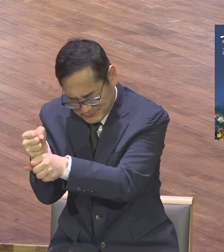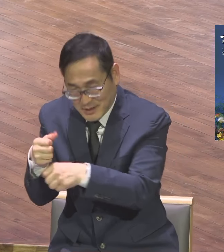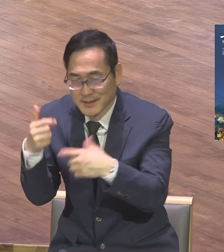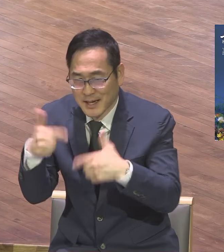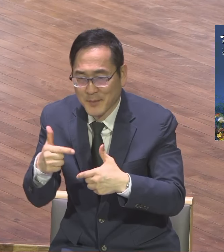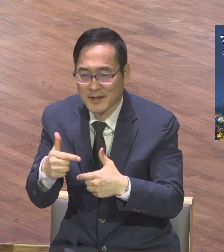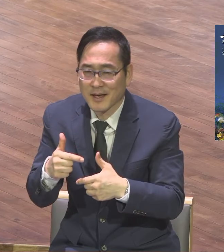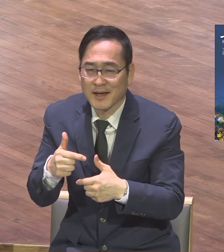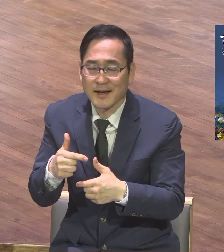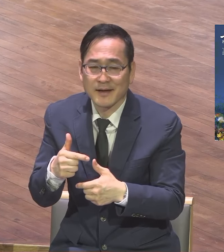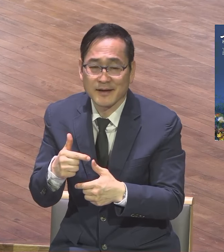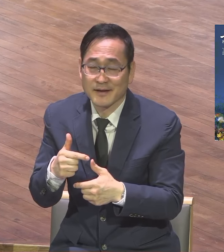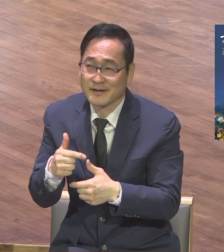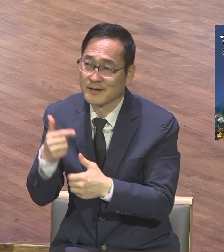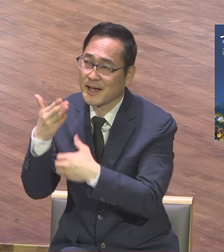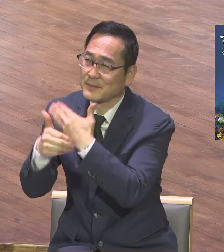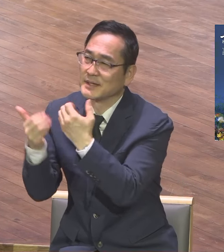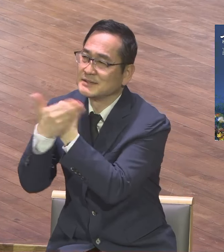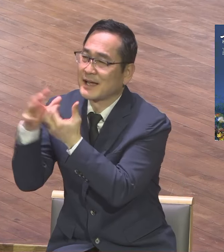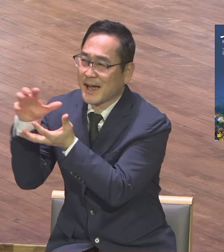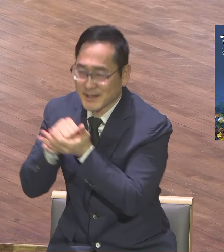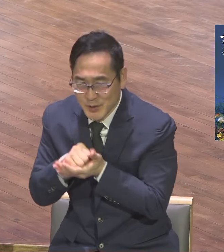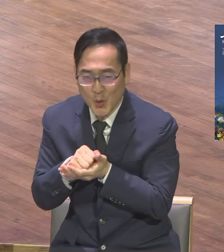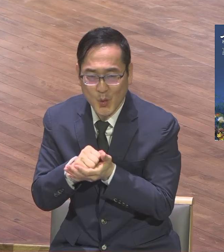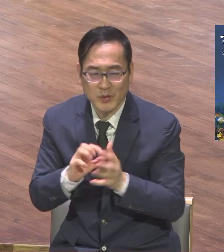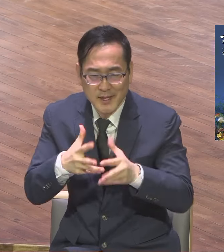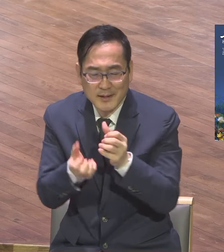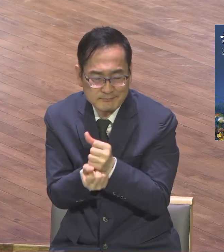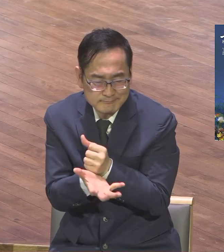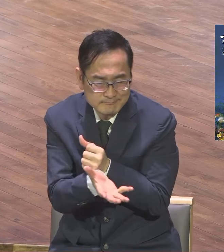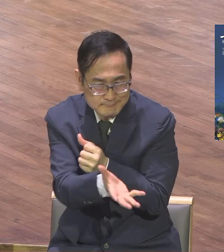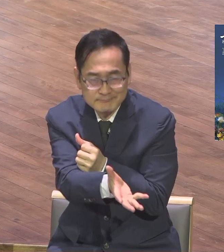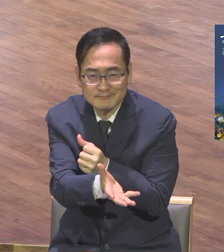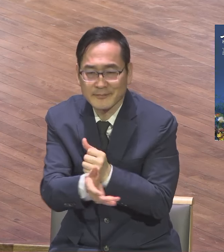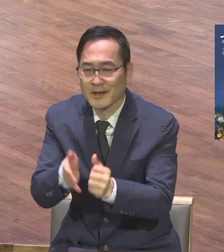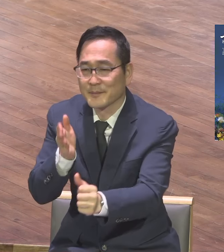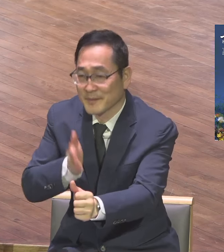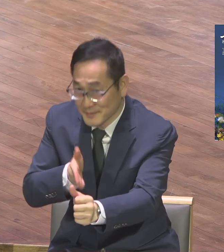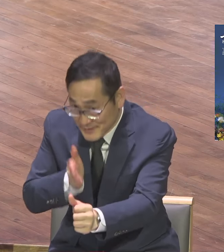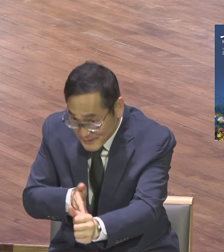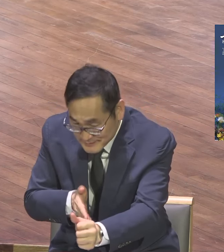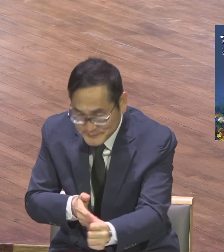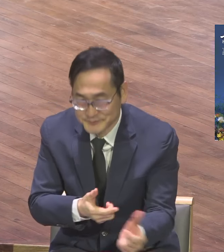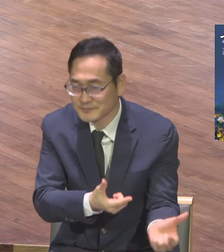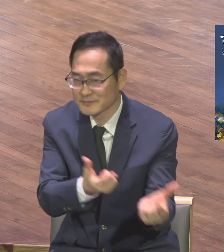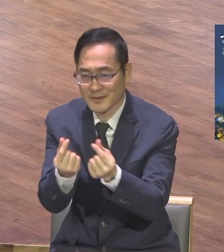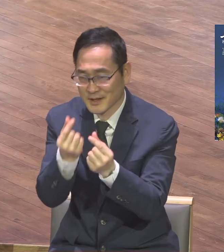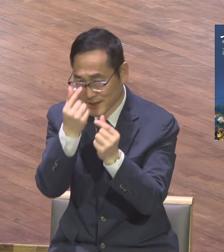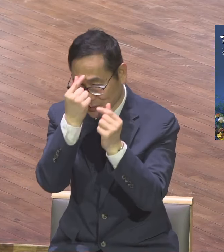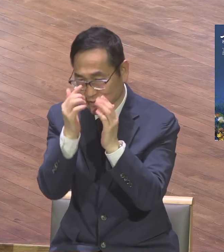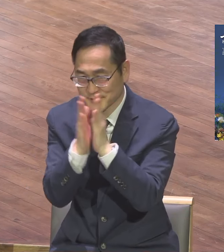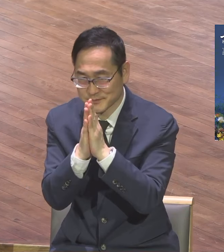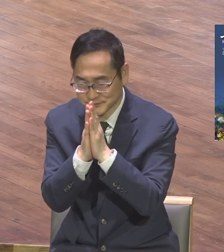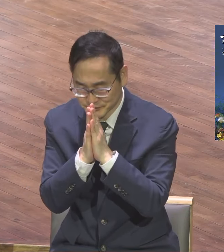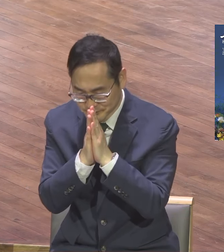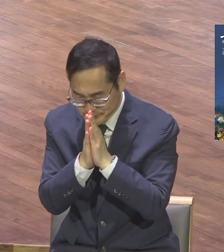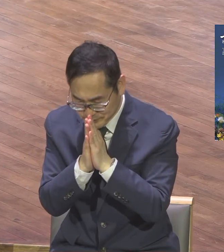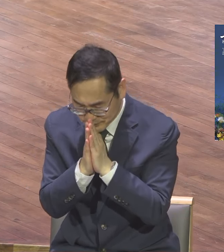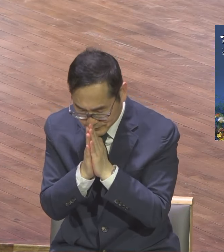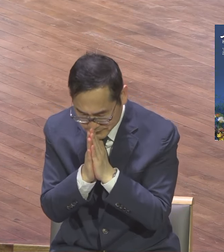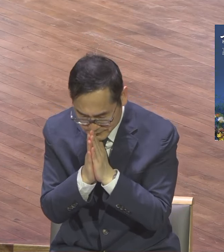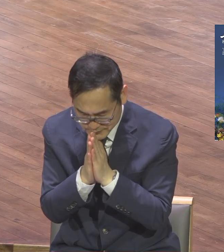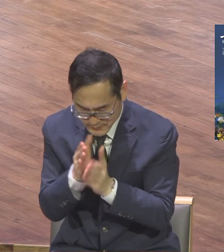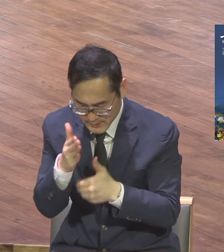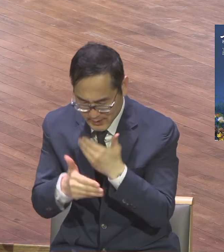날마다 현장 변화에 정인의 주역들 다 되시기를 주님으로 축복합니다. 기도합시다. 아버지 하나님, 영계